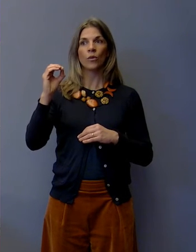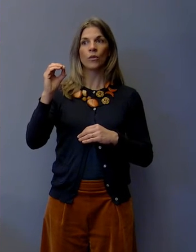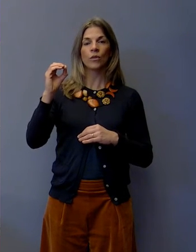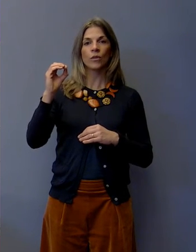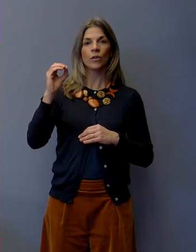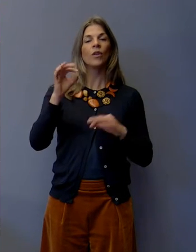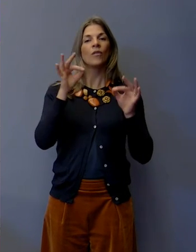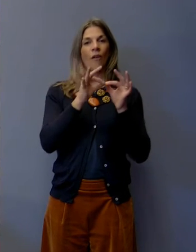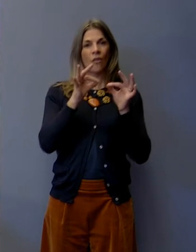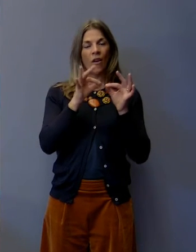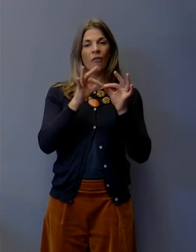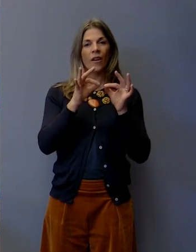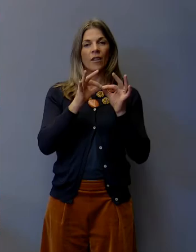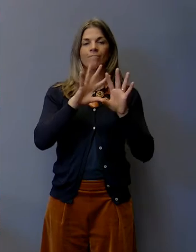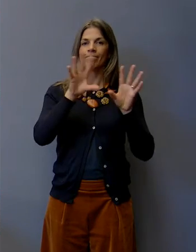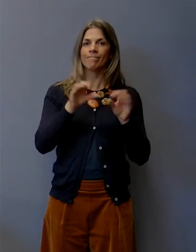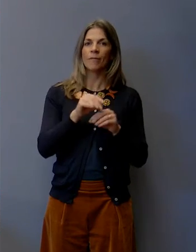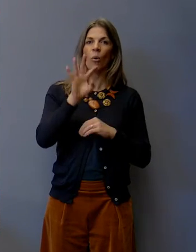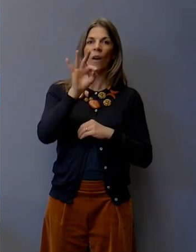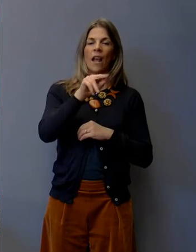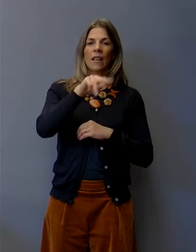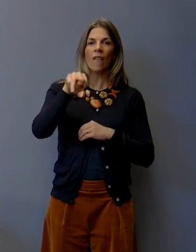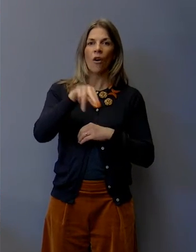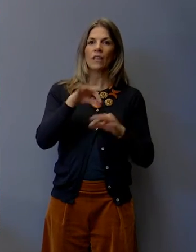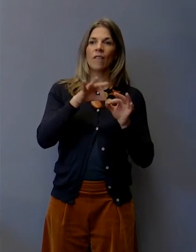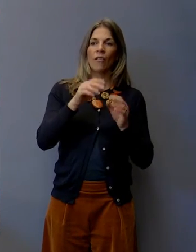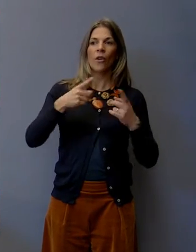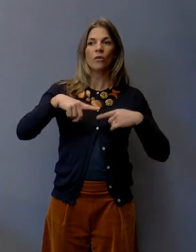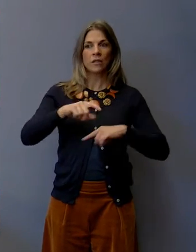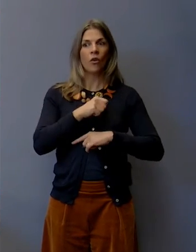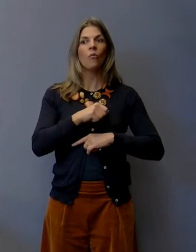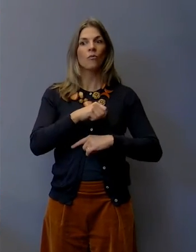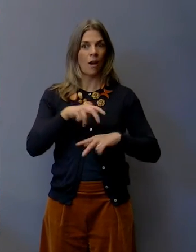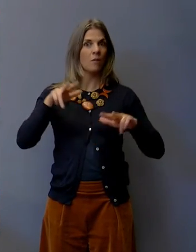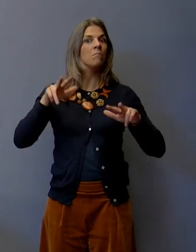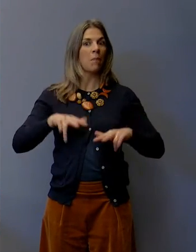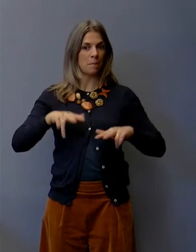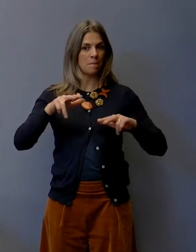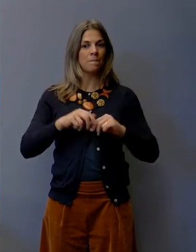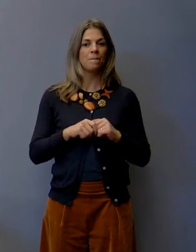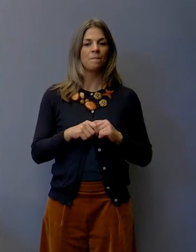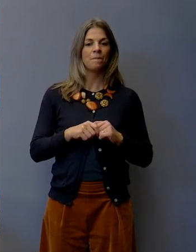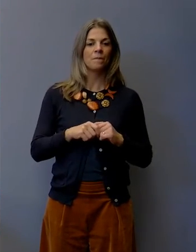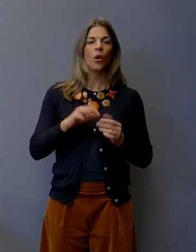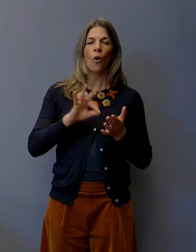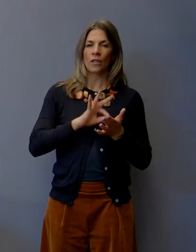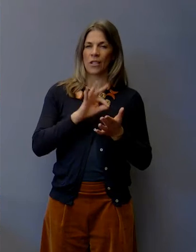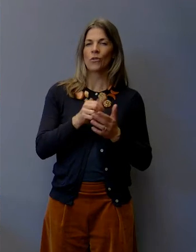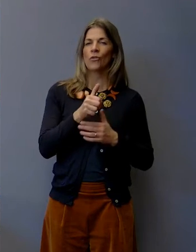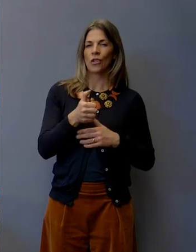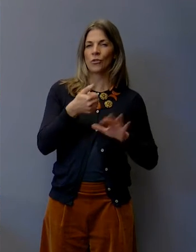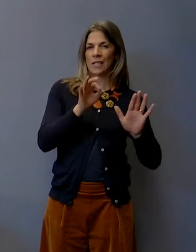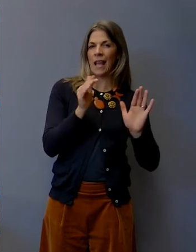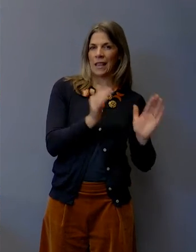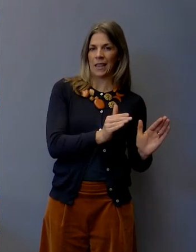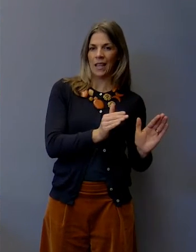onorevole 40 voti favorevoli il consiglio comunale approva l'ordine del giorno numero 160 passiamo